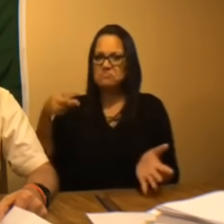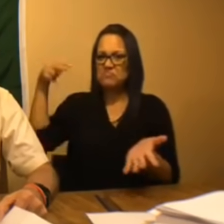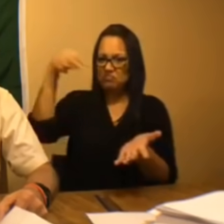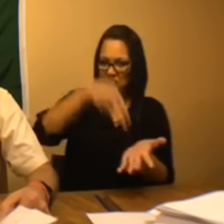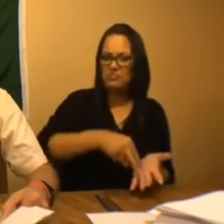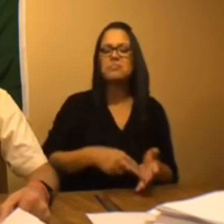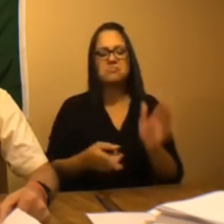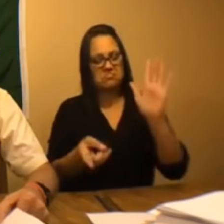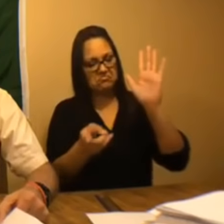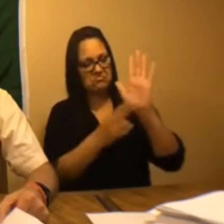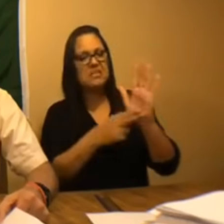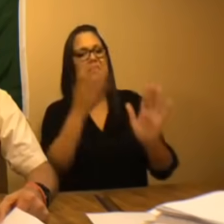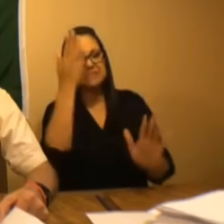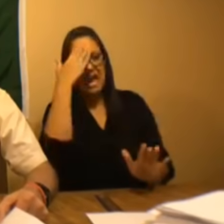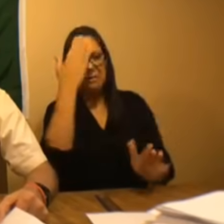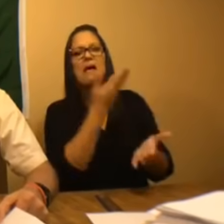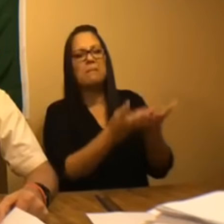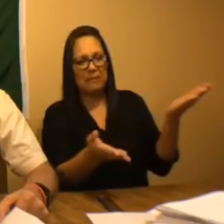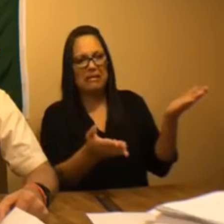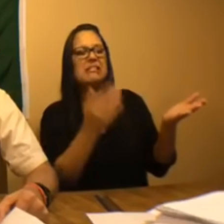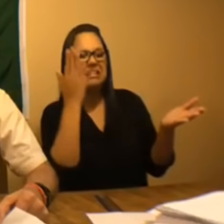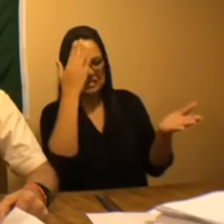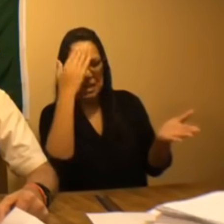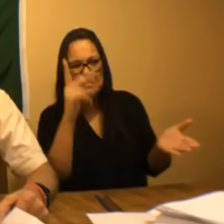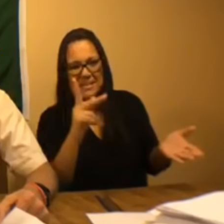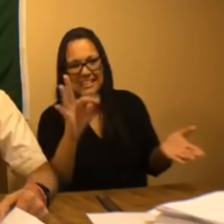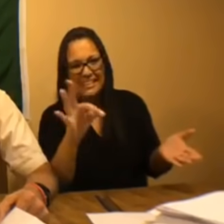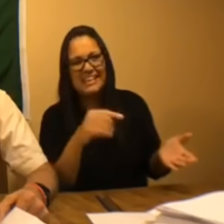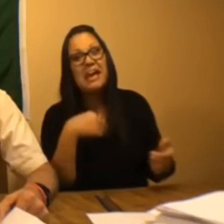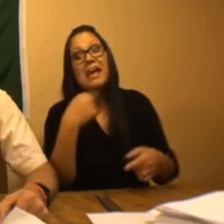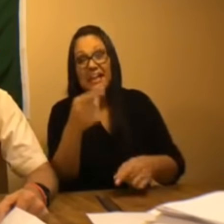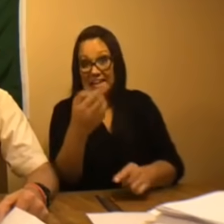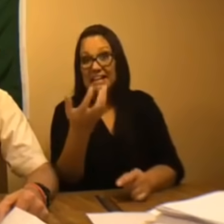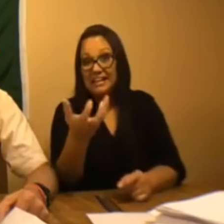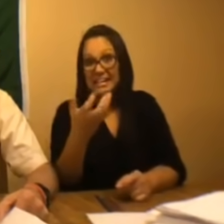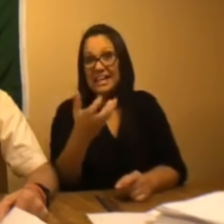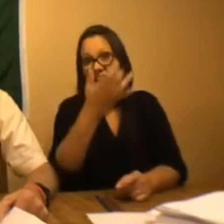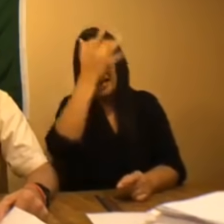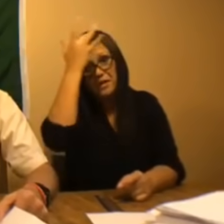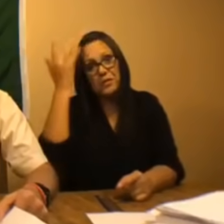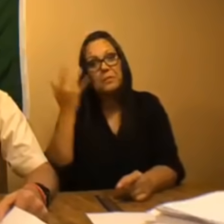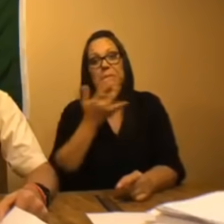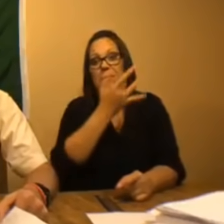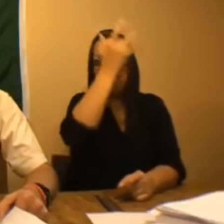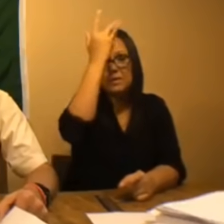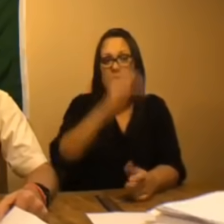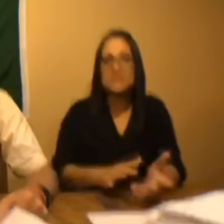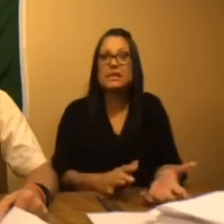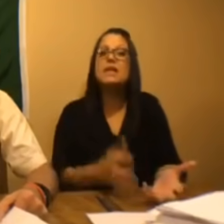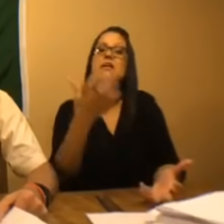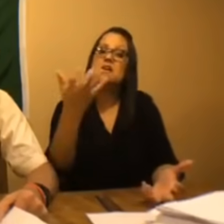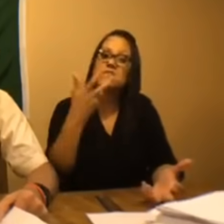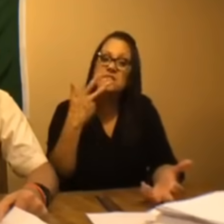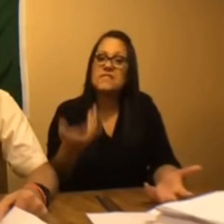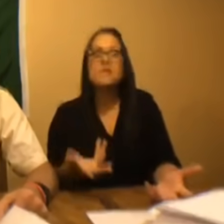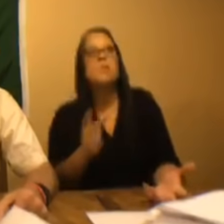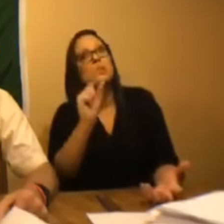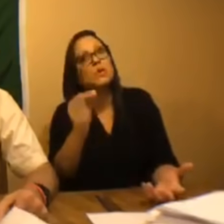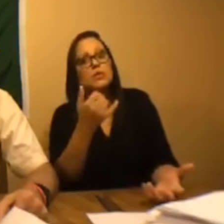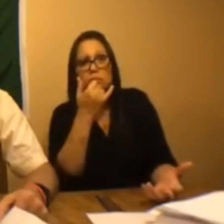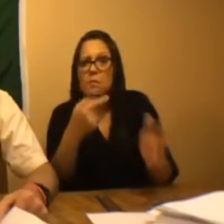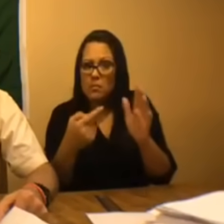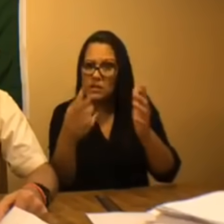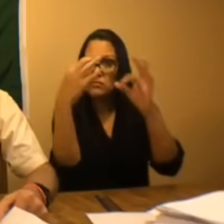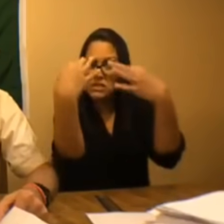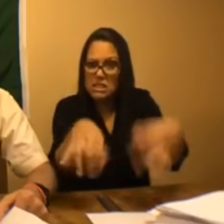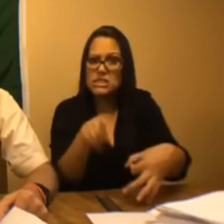ele reconhece a derrota. E quer mais. Ele quer que o PT faça a minha culpa. Se desculpe e mostre onde errou,